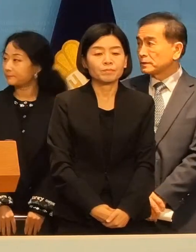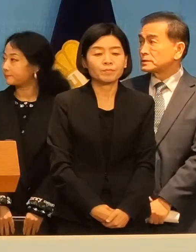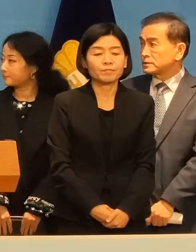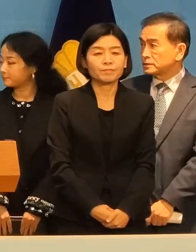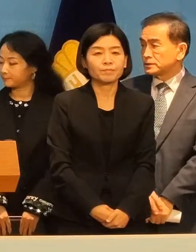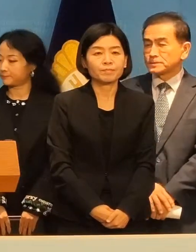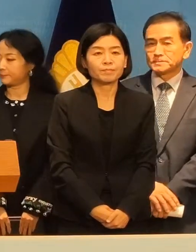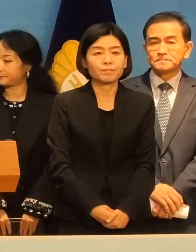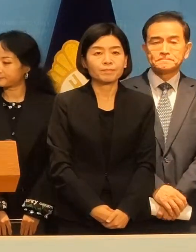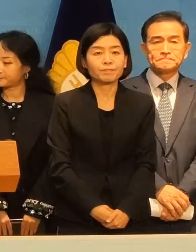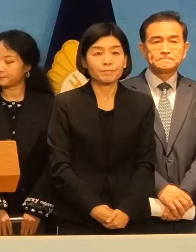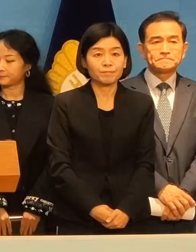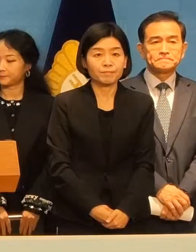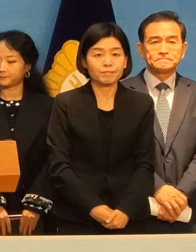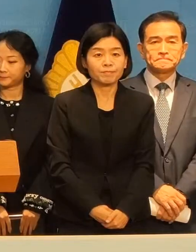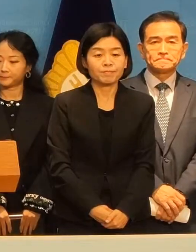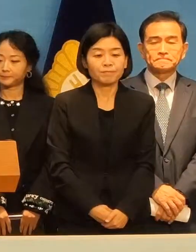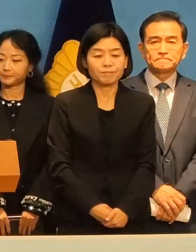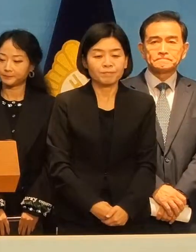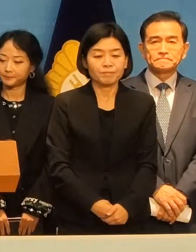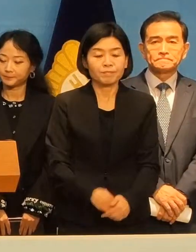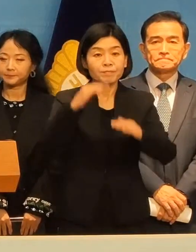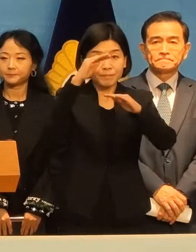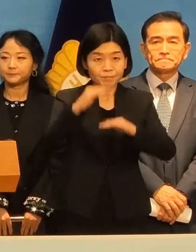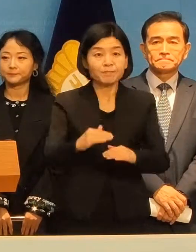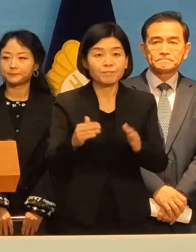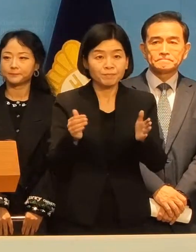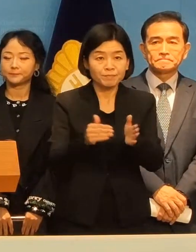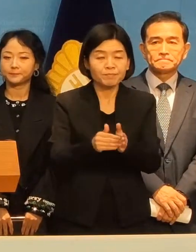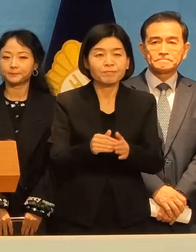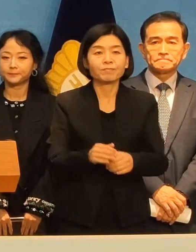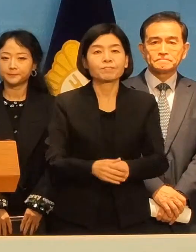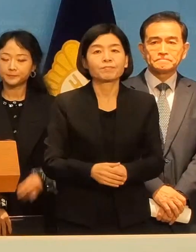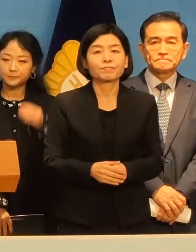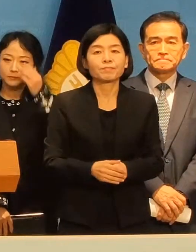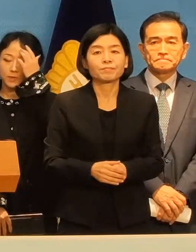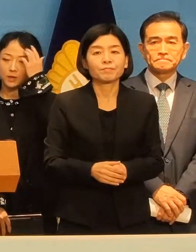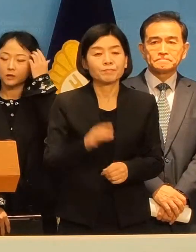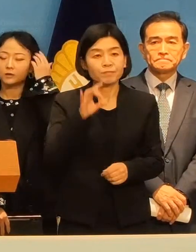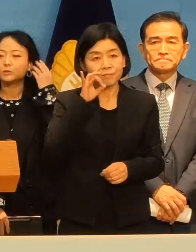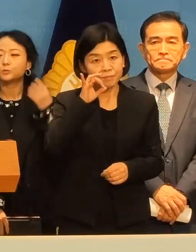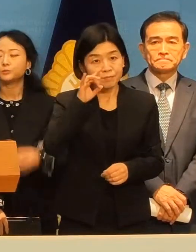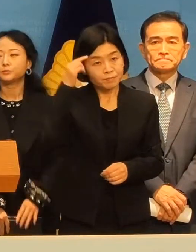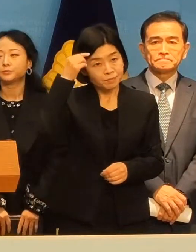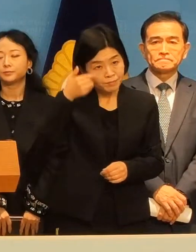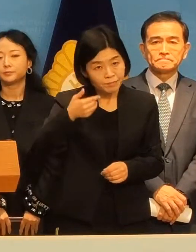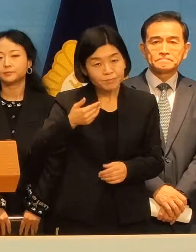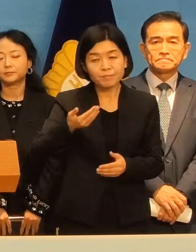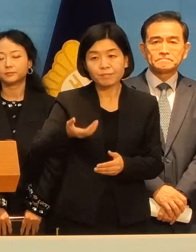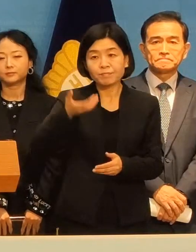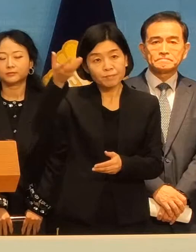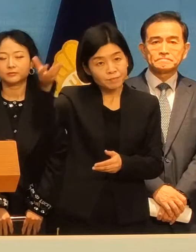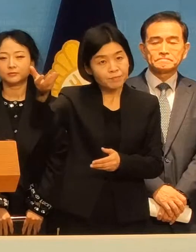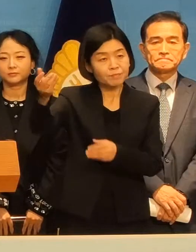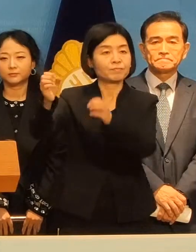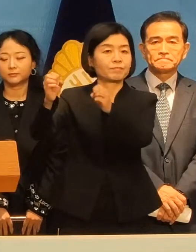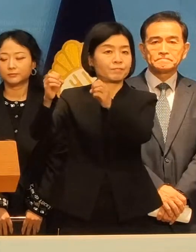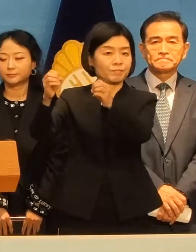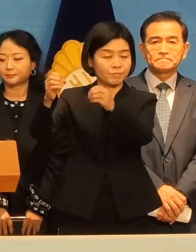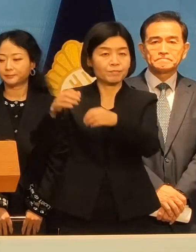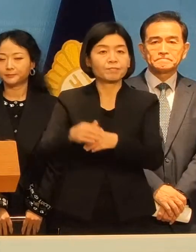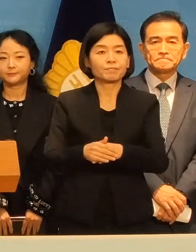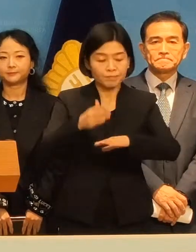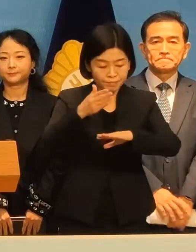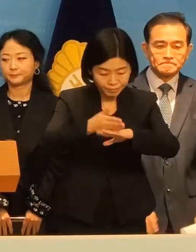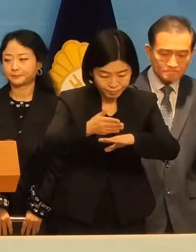끝입니까? 예, 이상으로 기자회견 마치도록 하겠습니다. 궁금하신 부분은 백부를 통해서 더 말씀드리도록 하겠습니다.